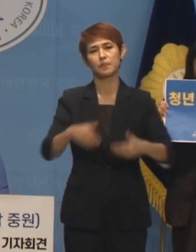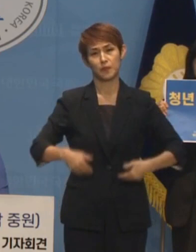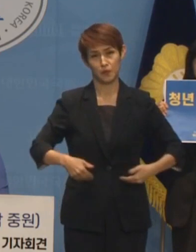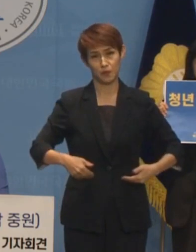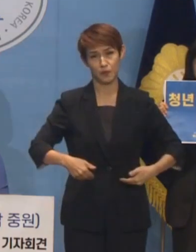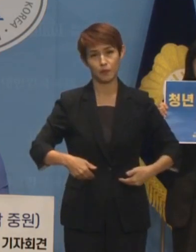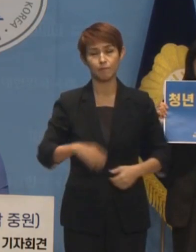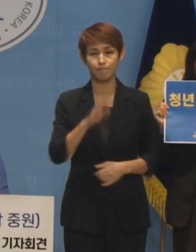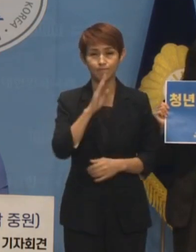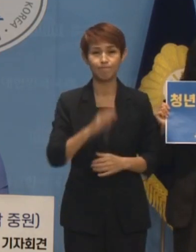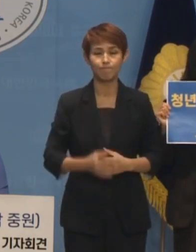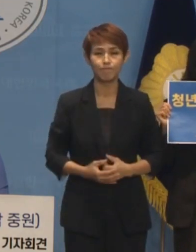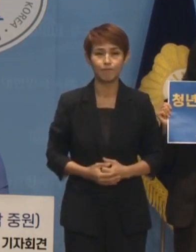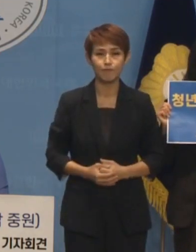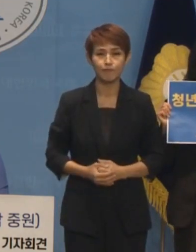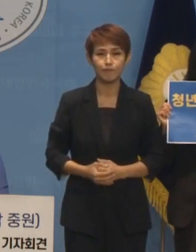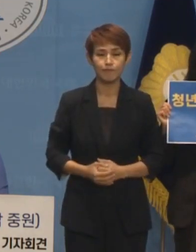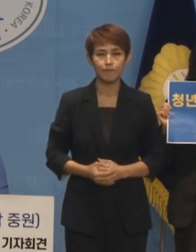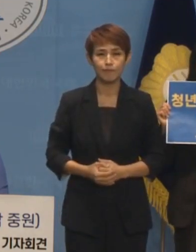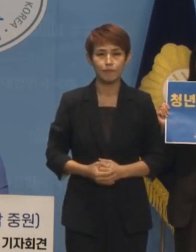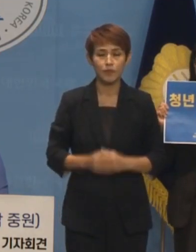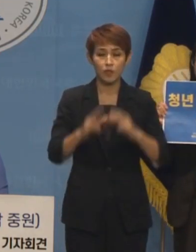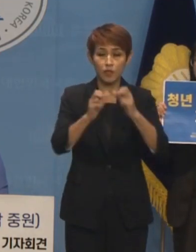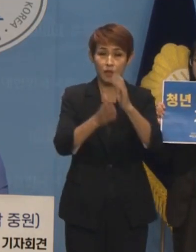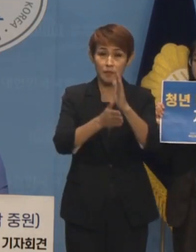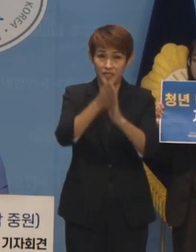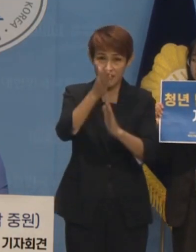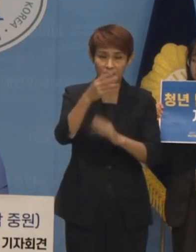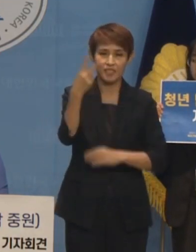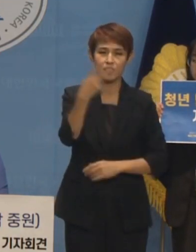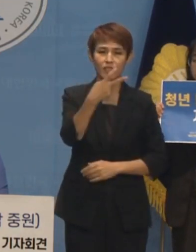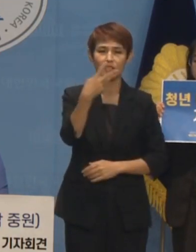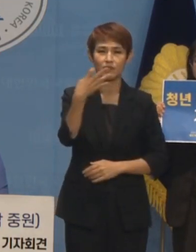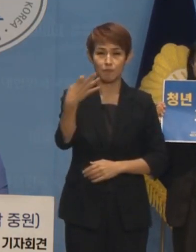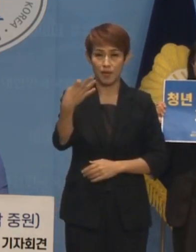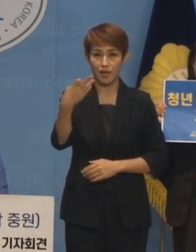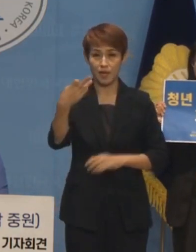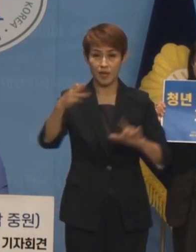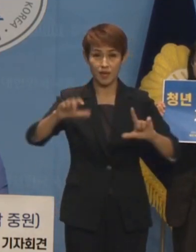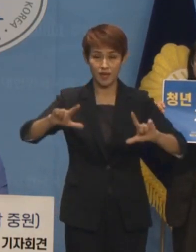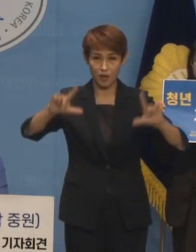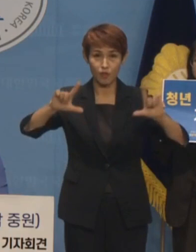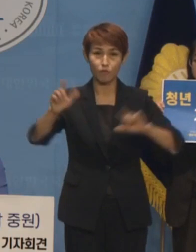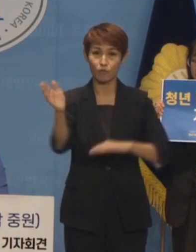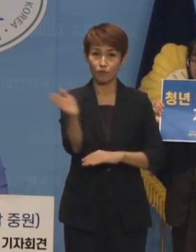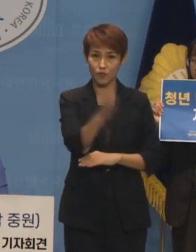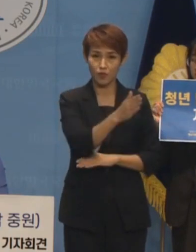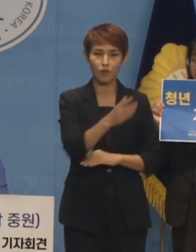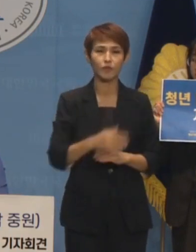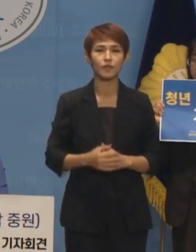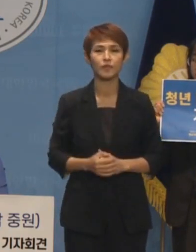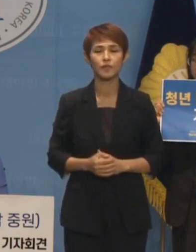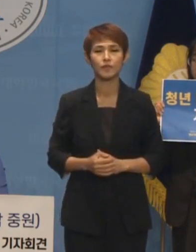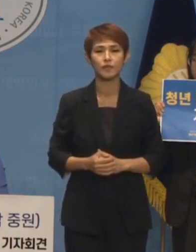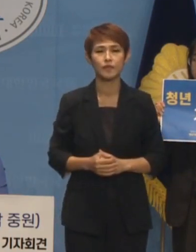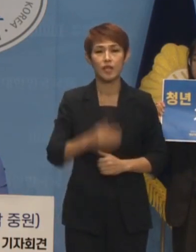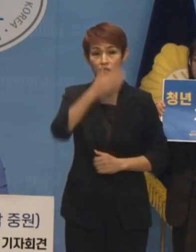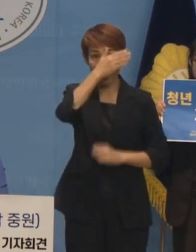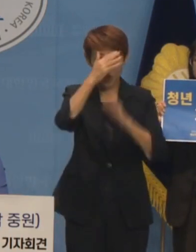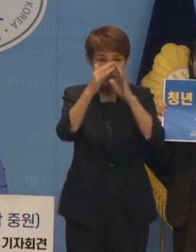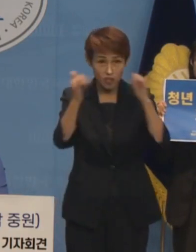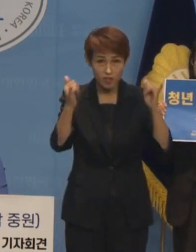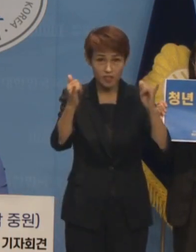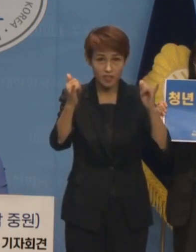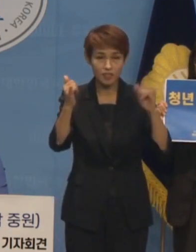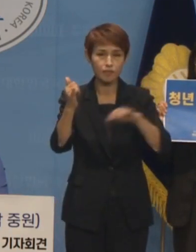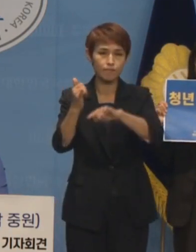것은 필수적입니다. 성남시는 2018년부터 청년기본조례 제7조에 따라 청년은 총